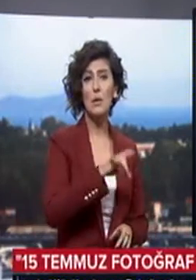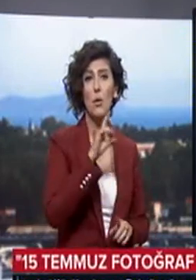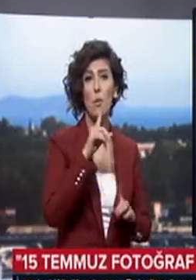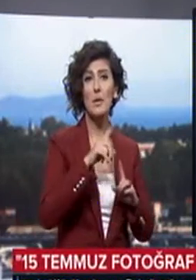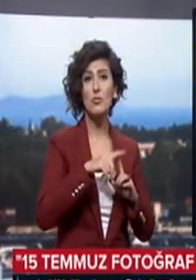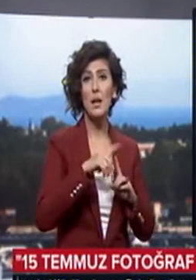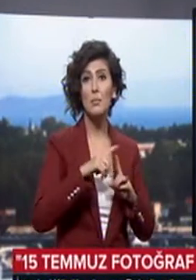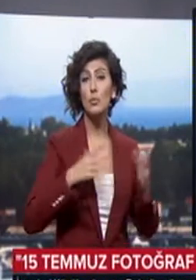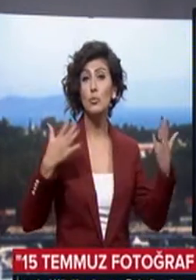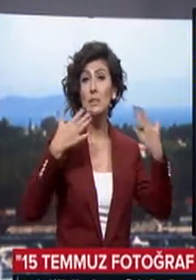Temmuz gecesini